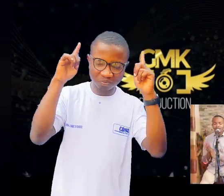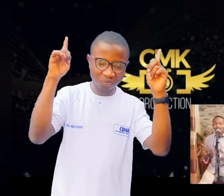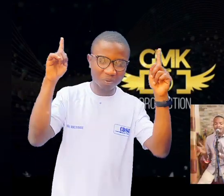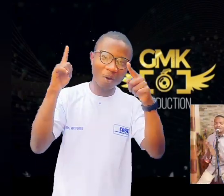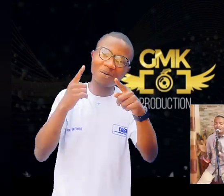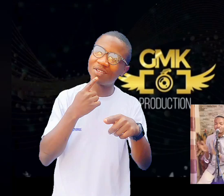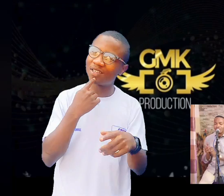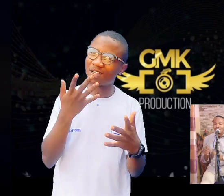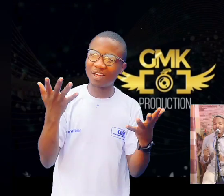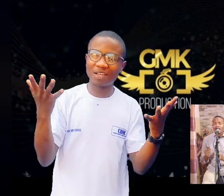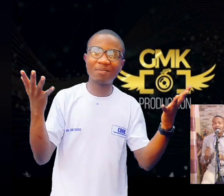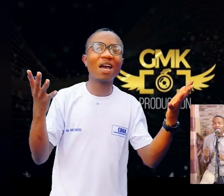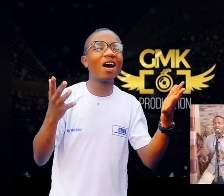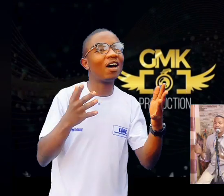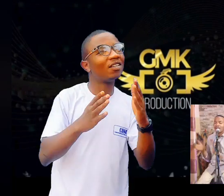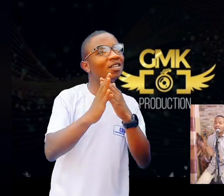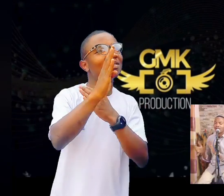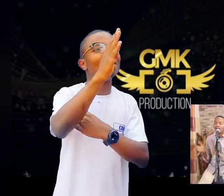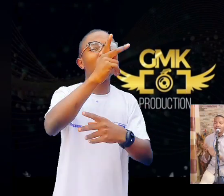Il prendra soin de moi.